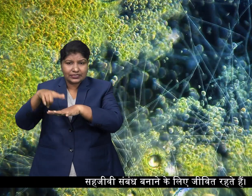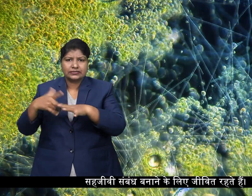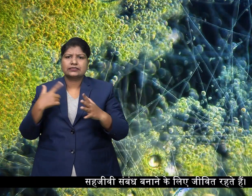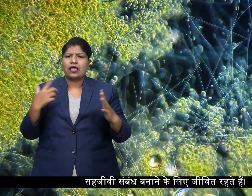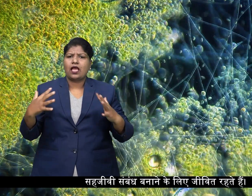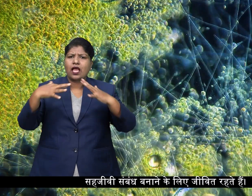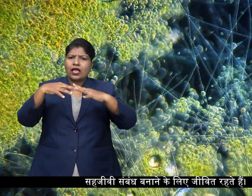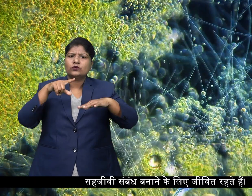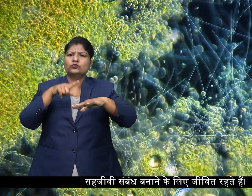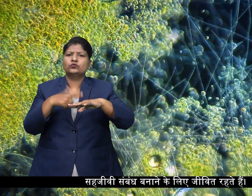के लिए जीवित रहते हैं।